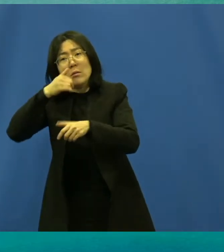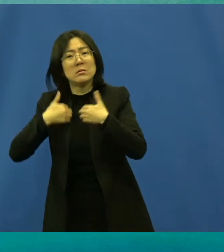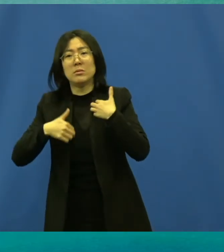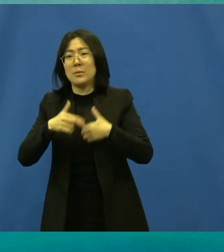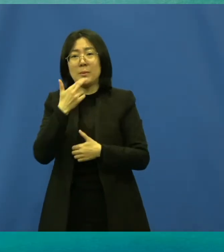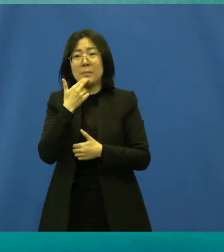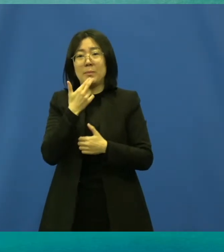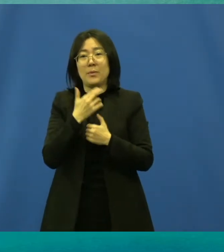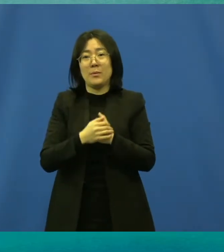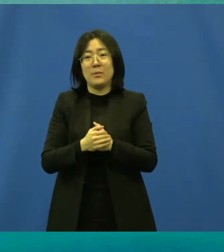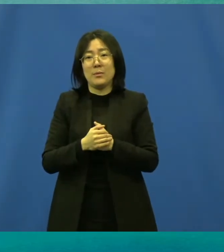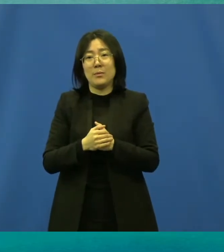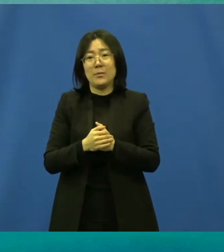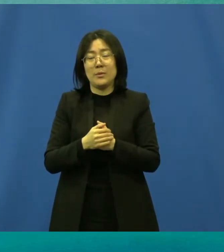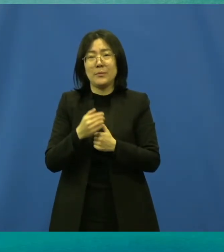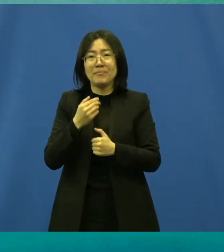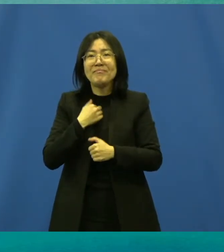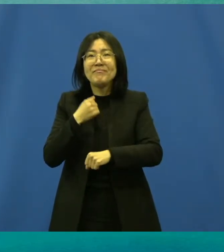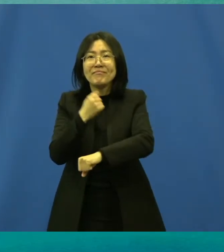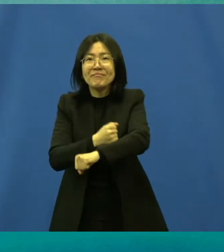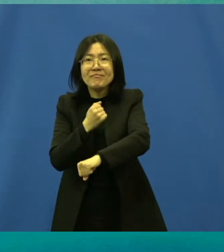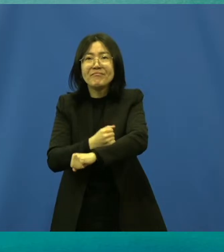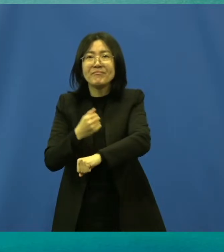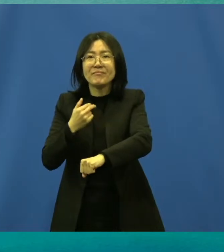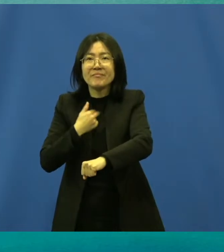자기의 삶을 추구한 사람.